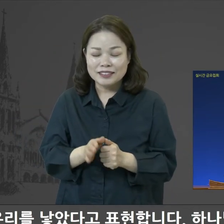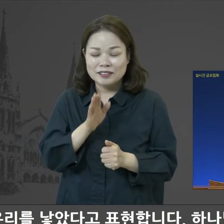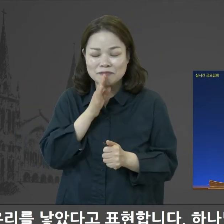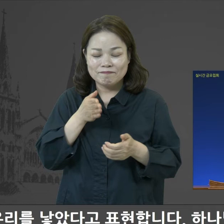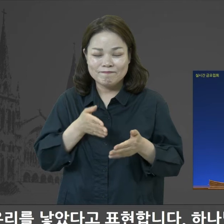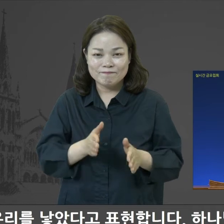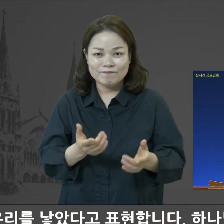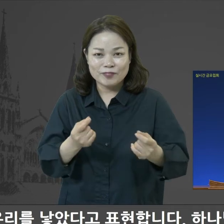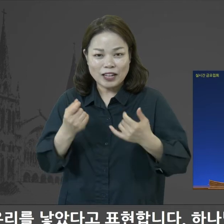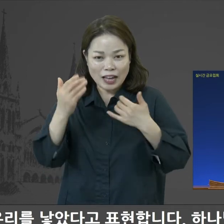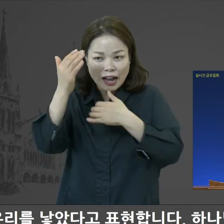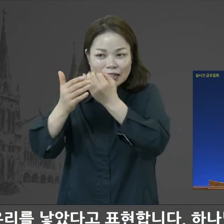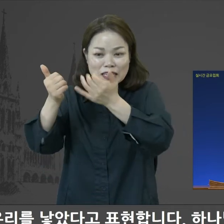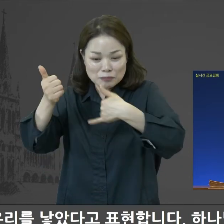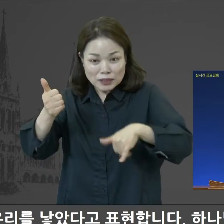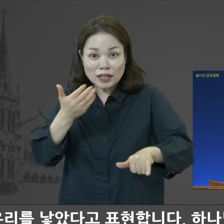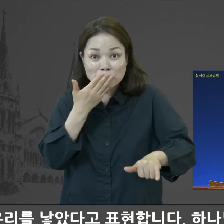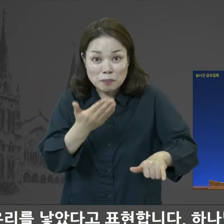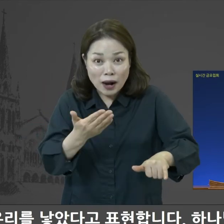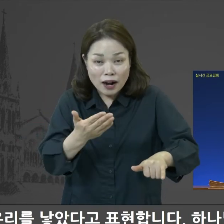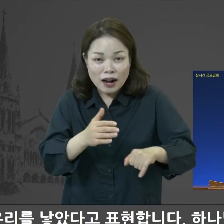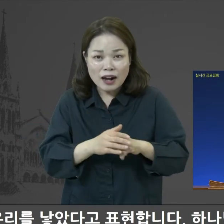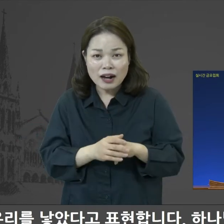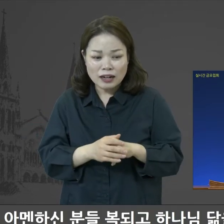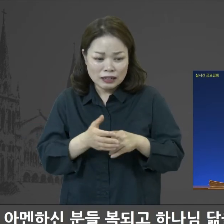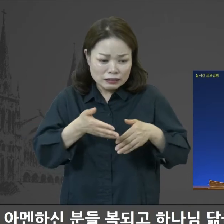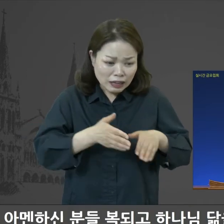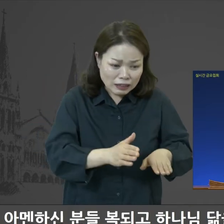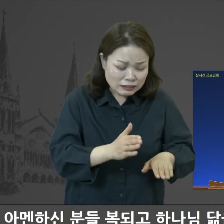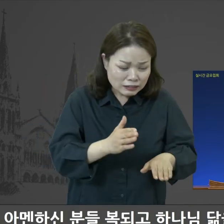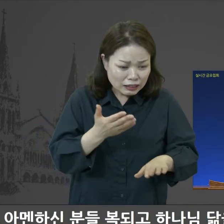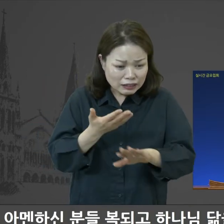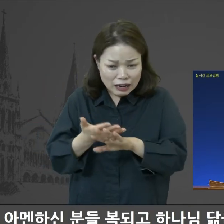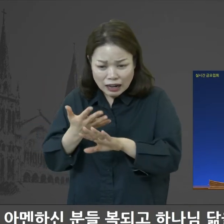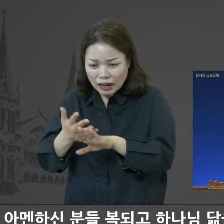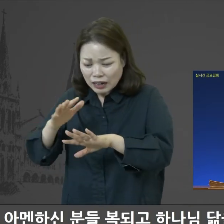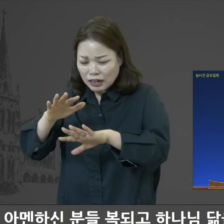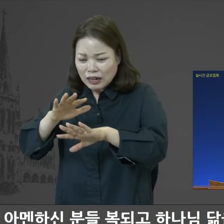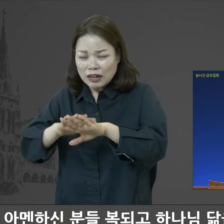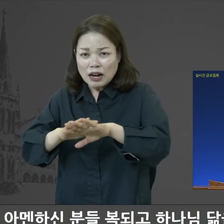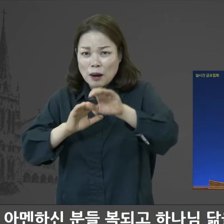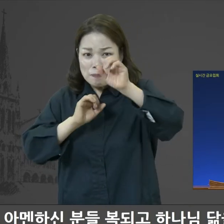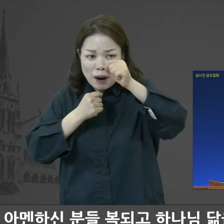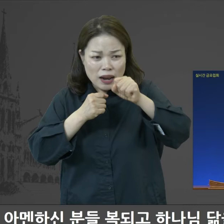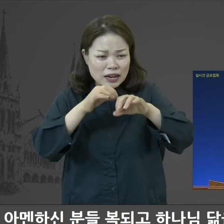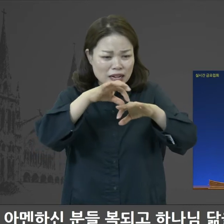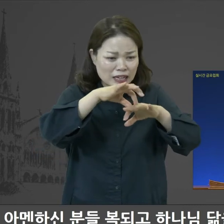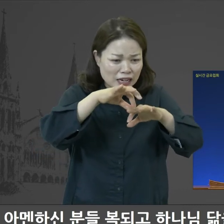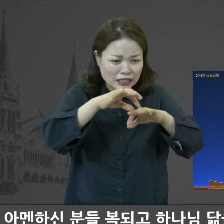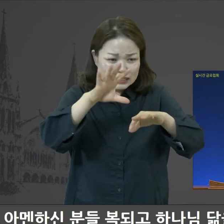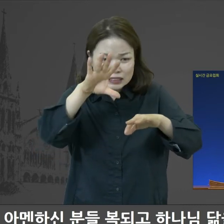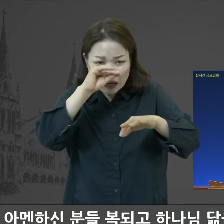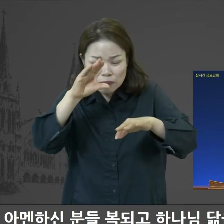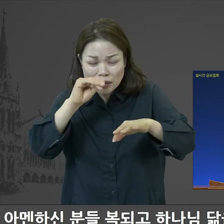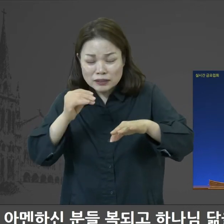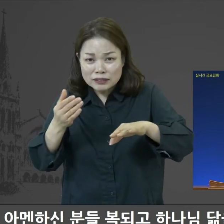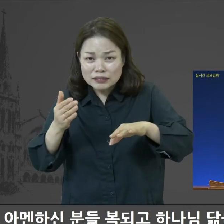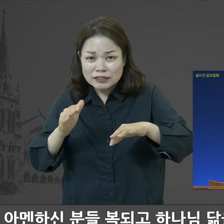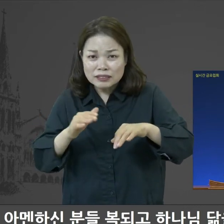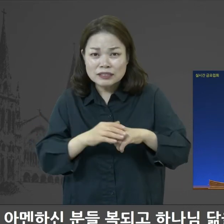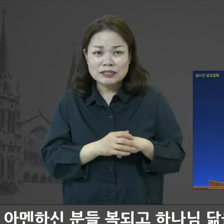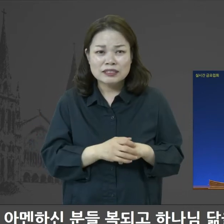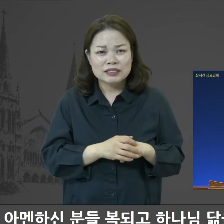거예요. 낳았는데 영 달라, 발가락이 닮았다, 그리 가서 안 되는